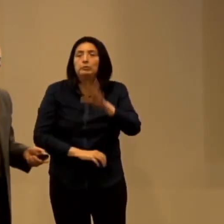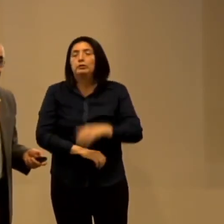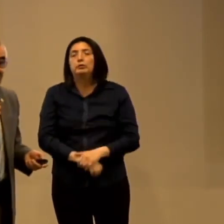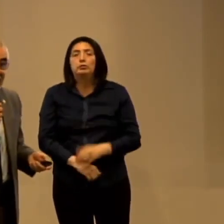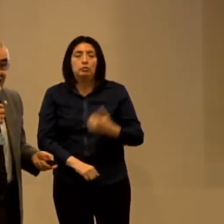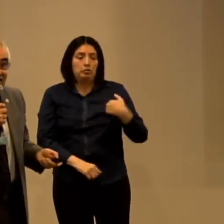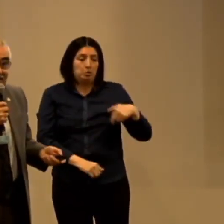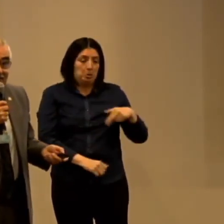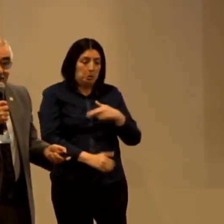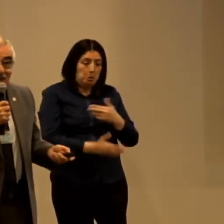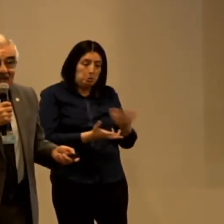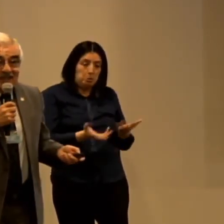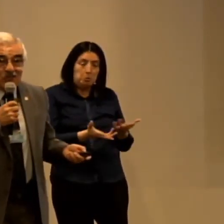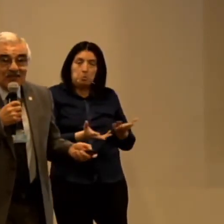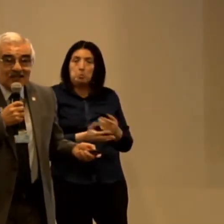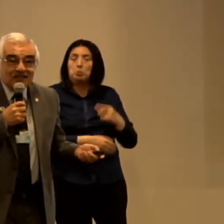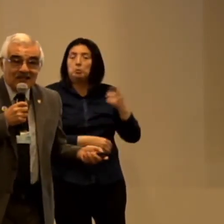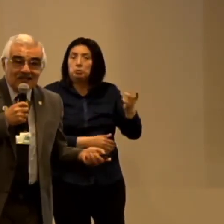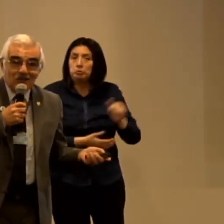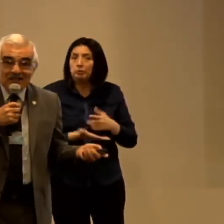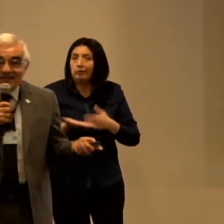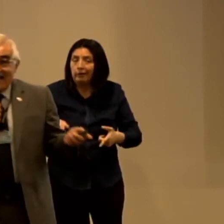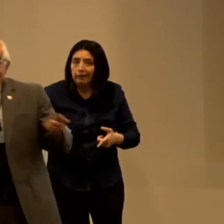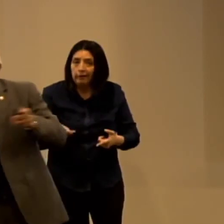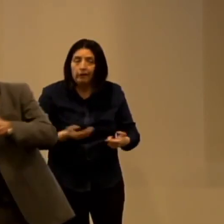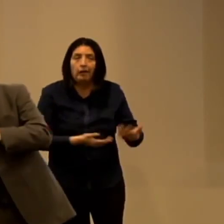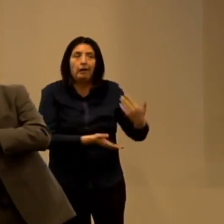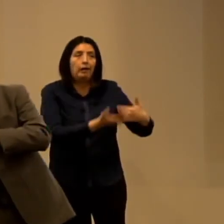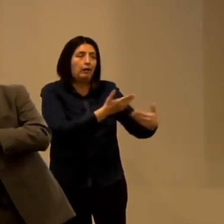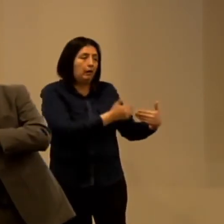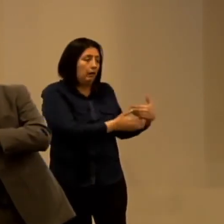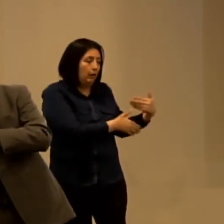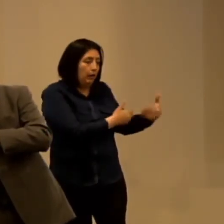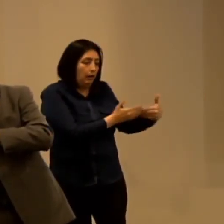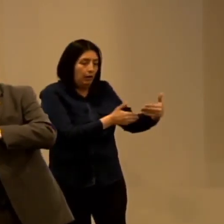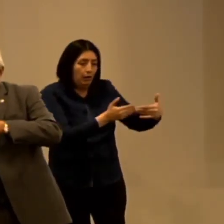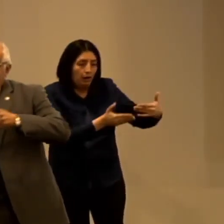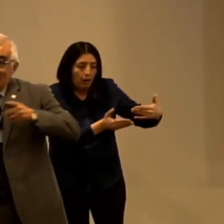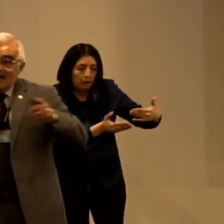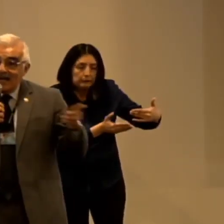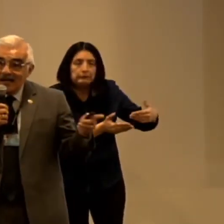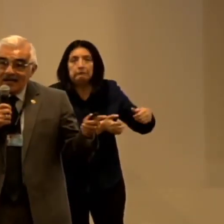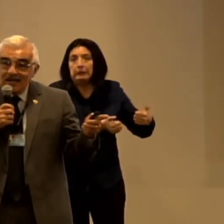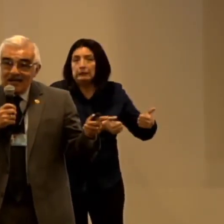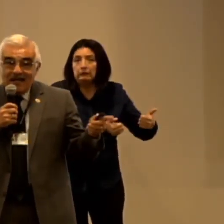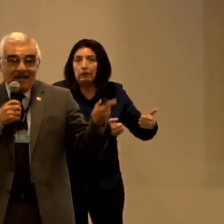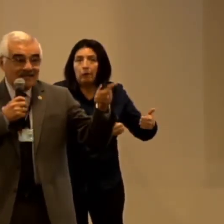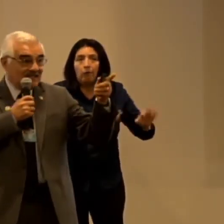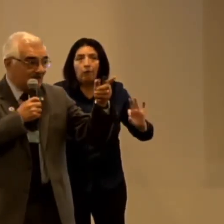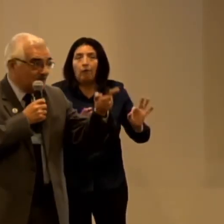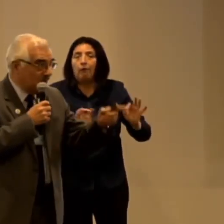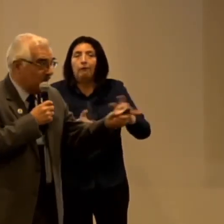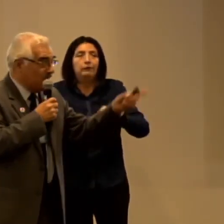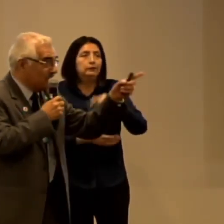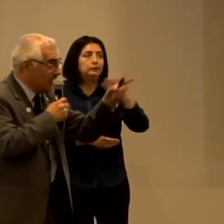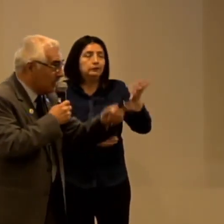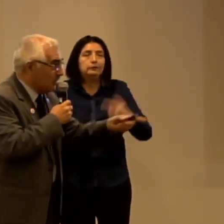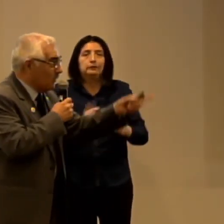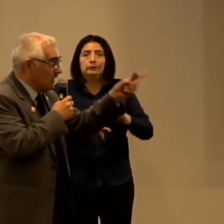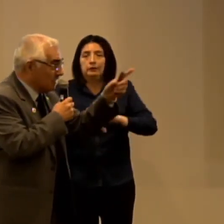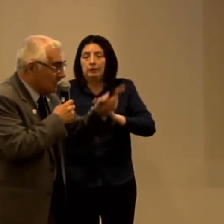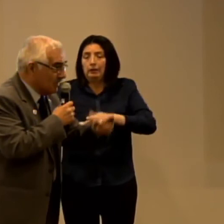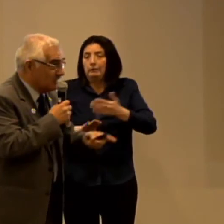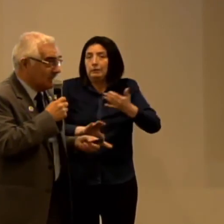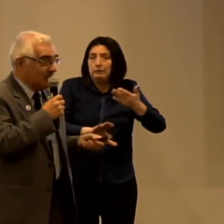como discapacidad somos la resultante de lo que se haga mal o lo que no se haga en las intervenciones